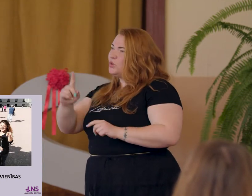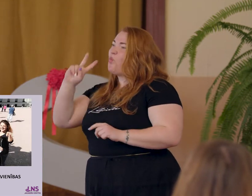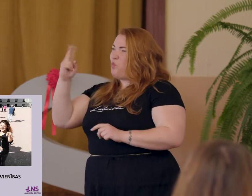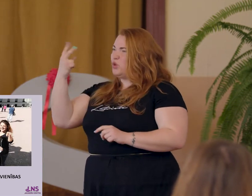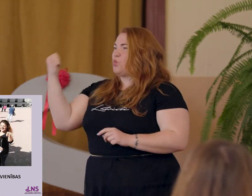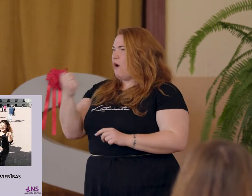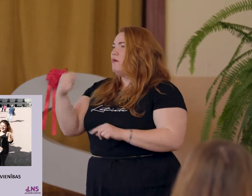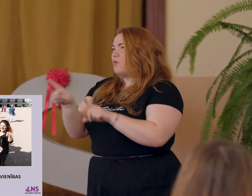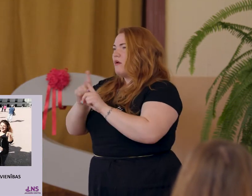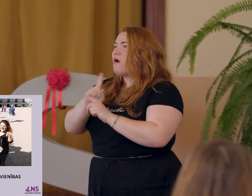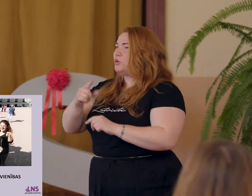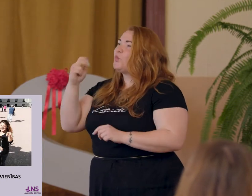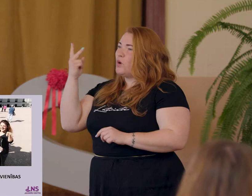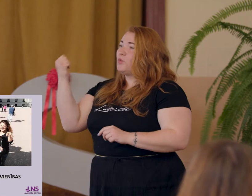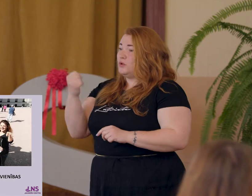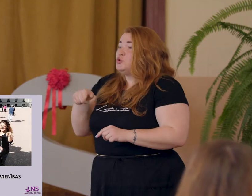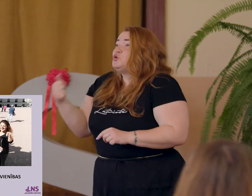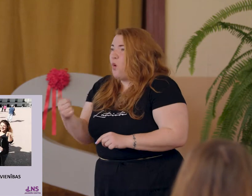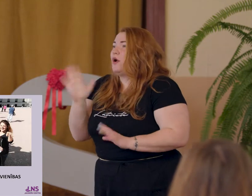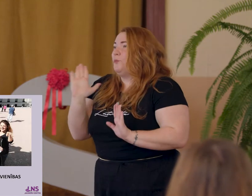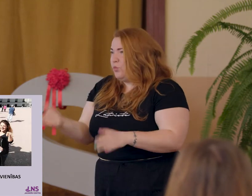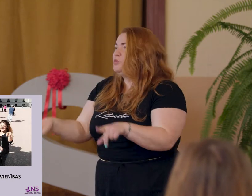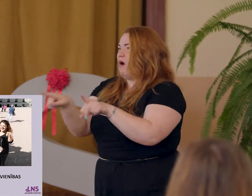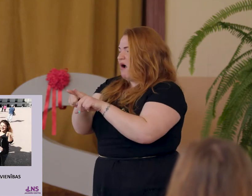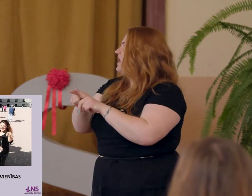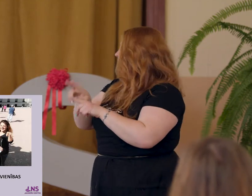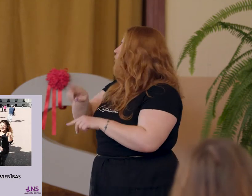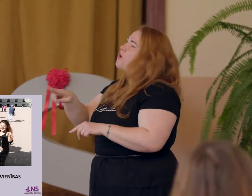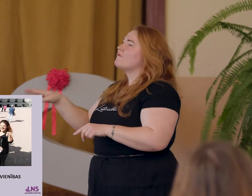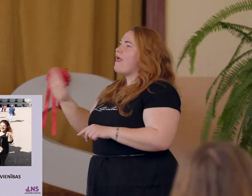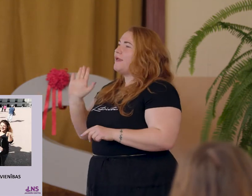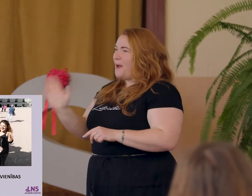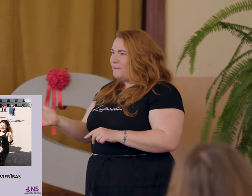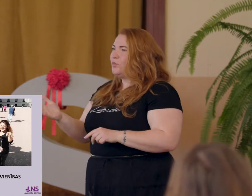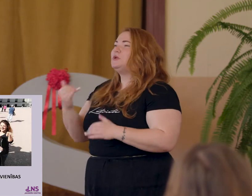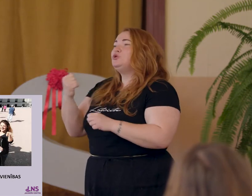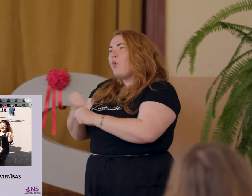arī Norvēģijā katru otro gadu notiek. Un šogad būs arī Norvēģijā.